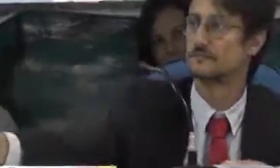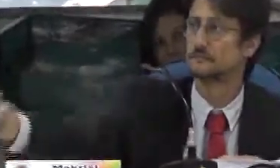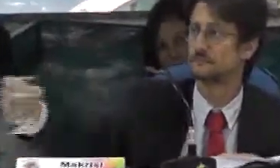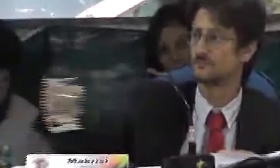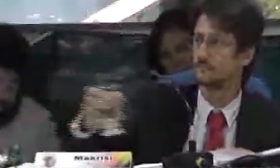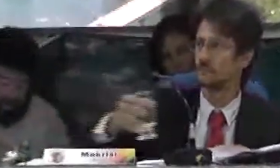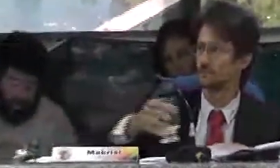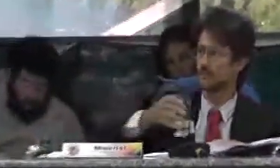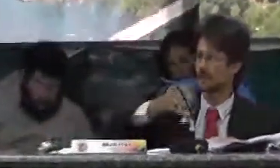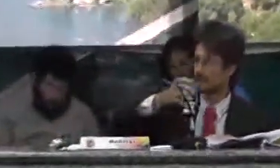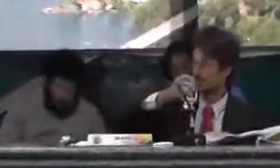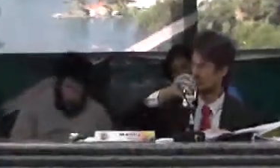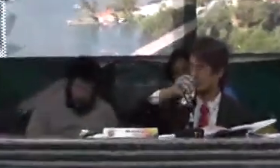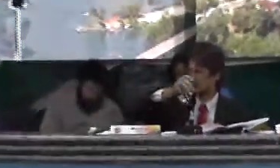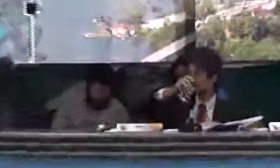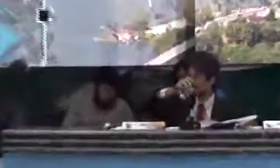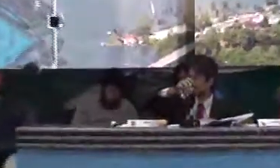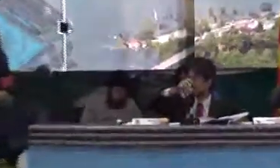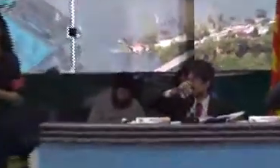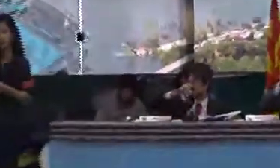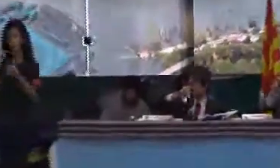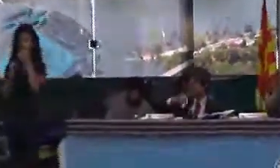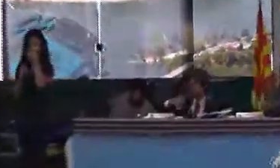Vereador Paulo Carqueja.